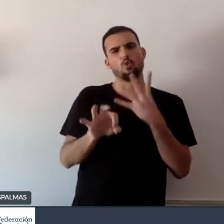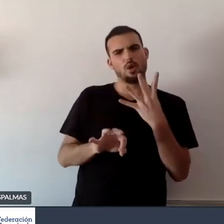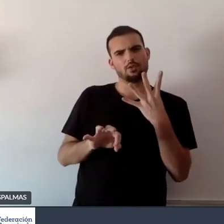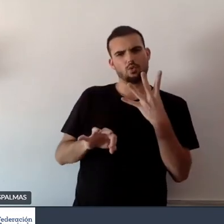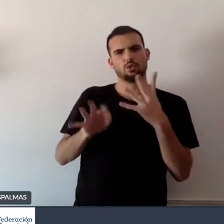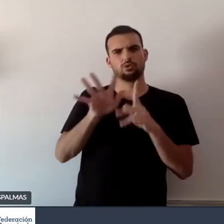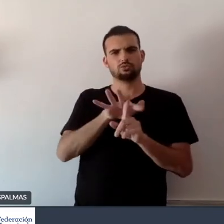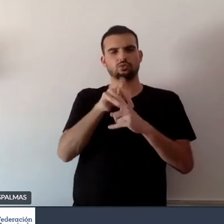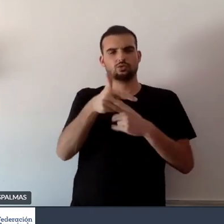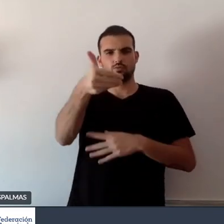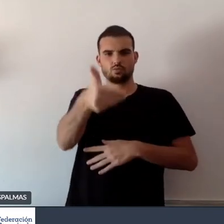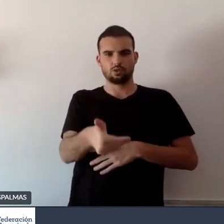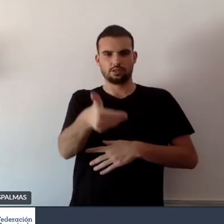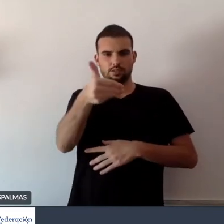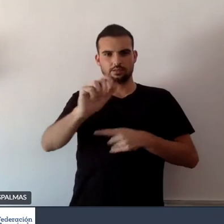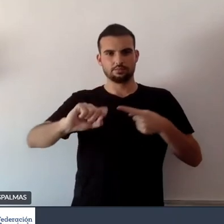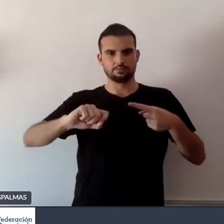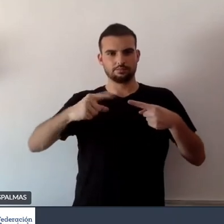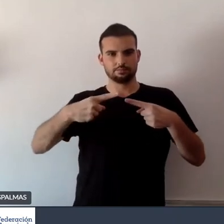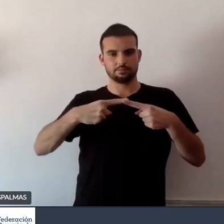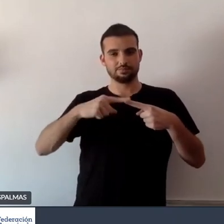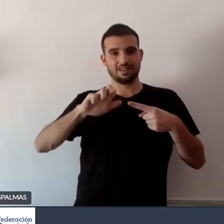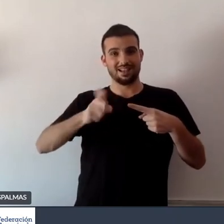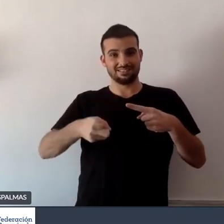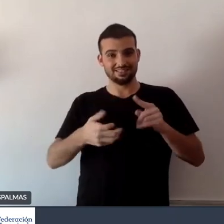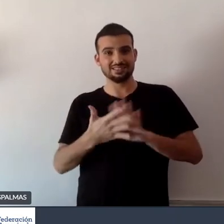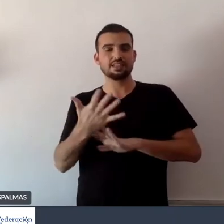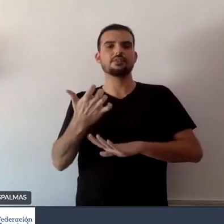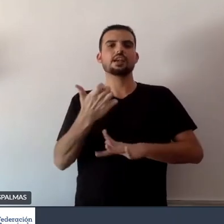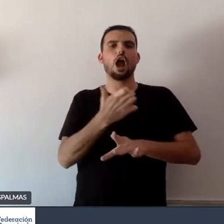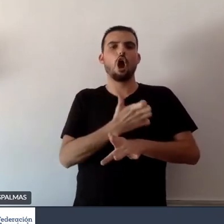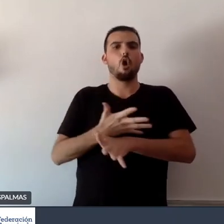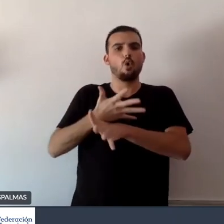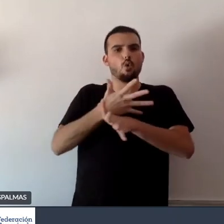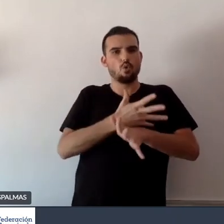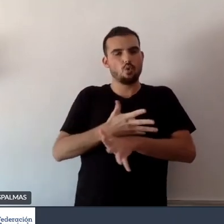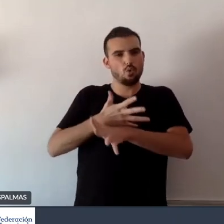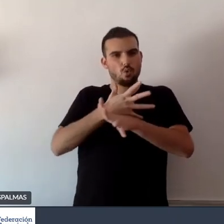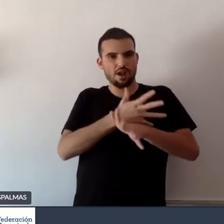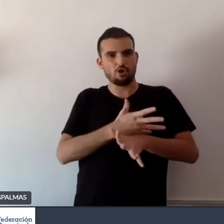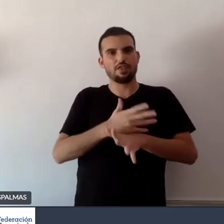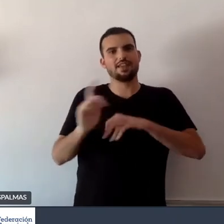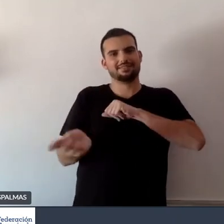cuatro situaciones fundamentales. Nuestros sets, es decir, las jugadas que forman parte de nuestro libro táctico,